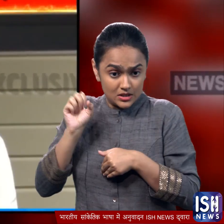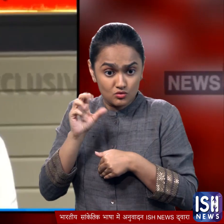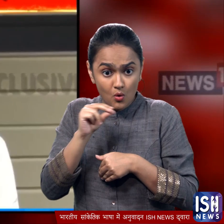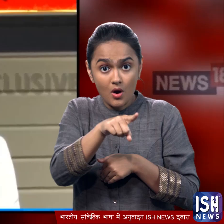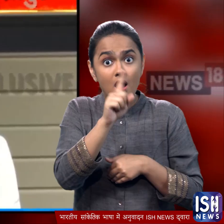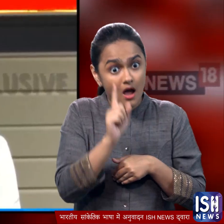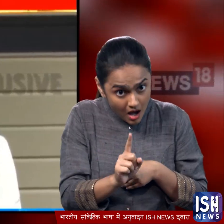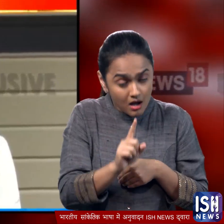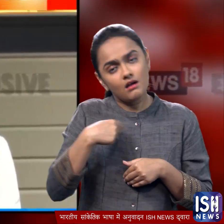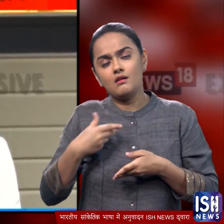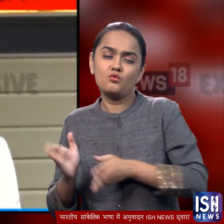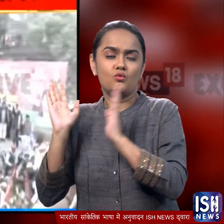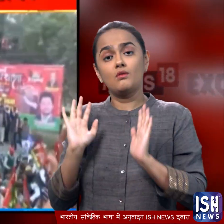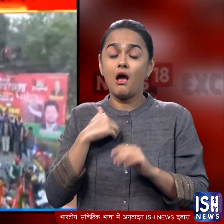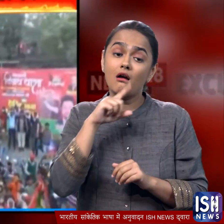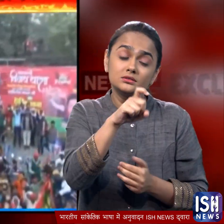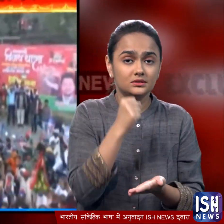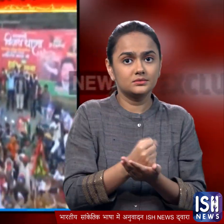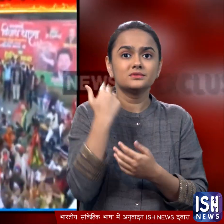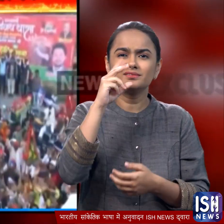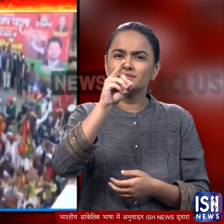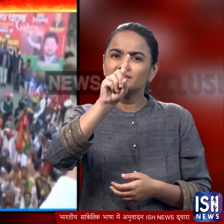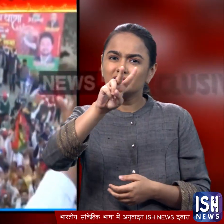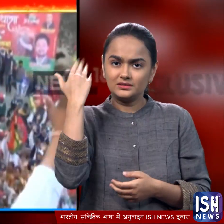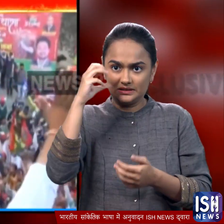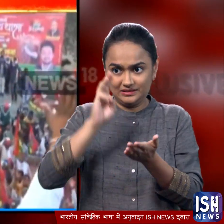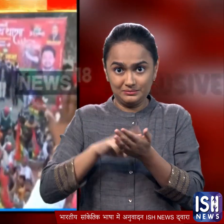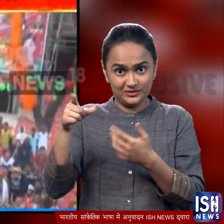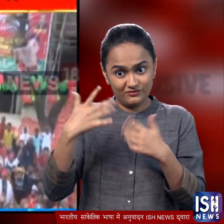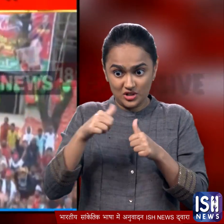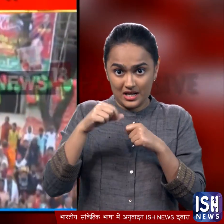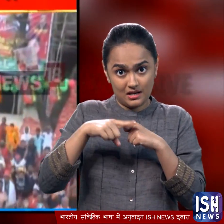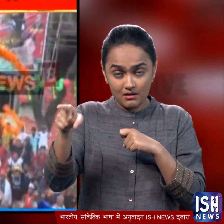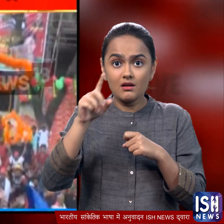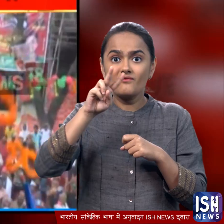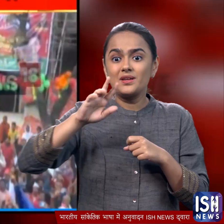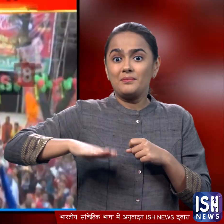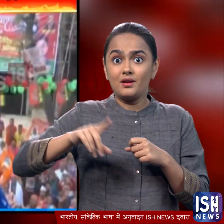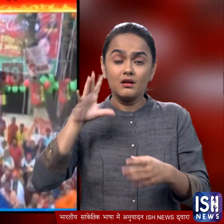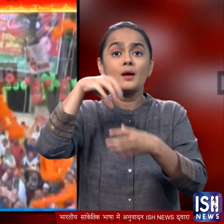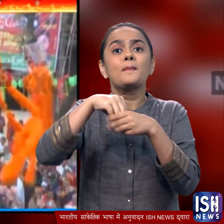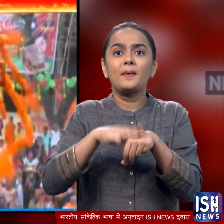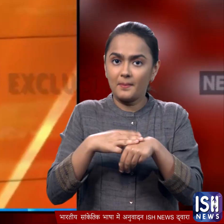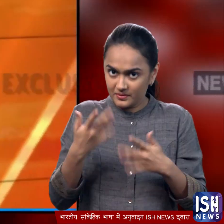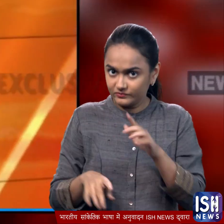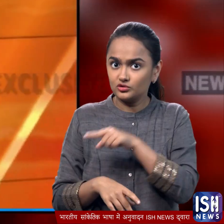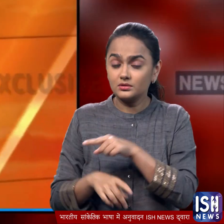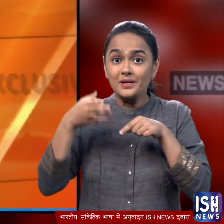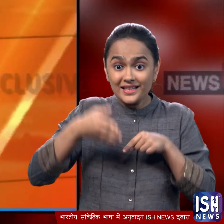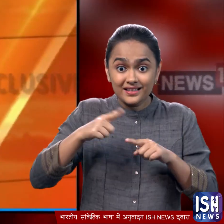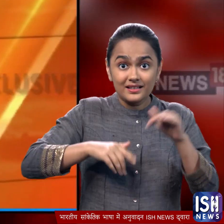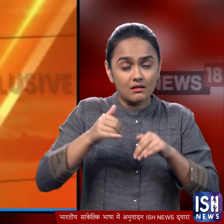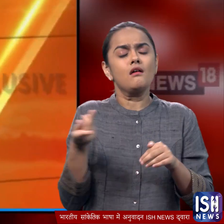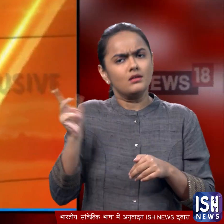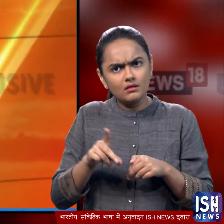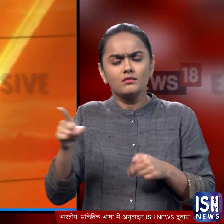ही चुनाव लड़ूंगा, अगर चुनाव लड़ता हूं तो। 2012 में यूपी का मुख्यमंत्री बनने के बाद अखिलेश यादव विधान परिषद के सदस्य बने थे, लेकिन इस बार वो